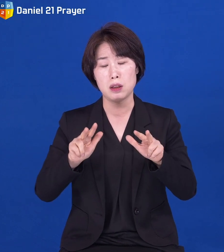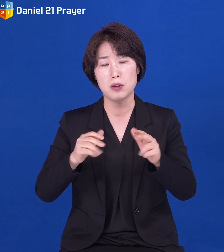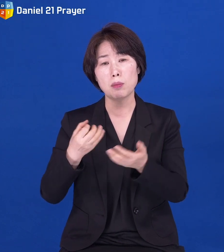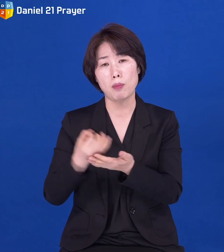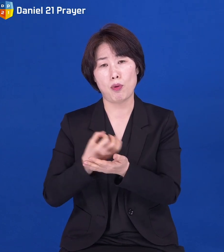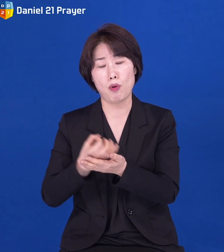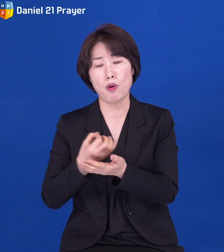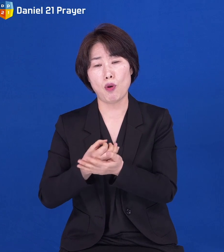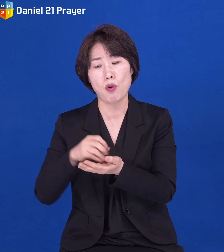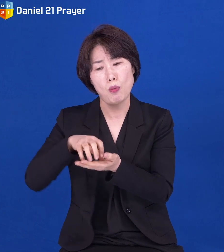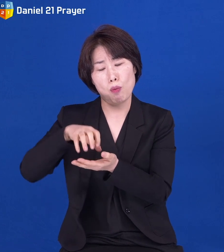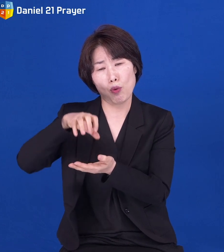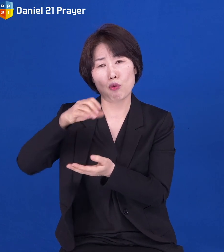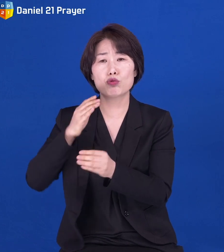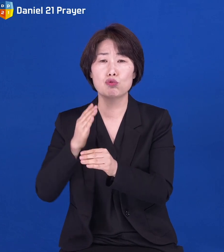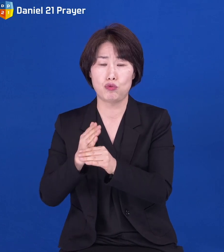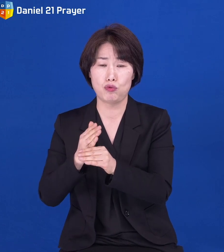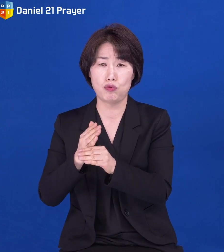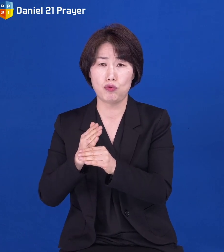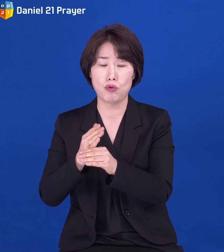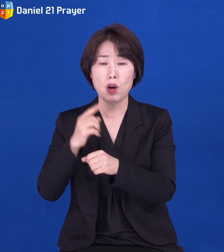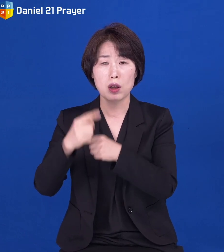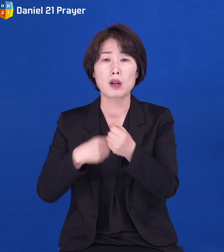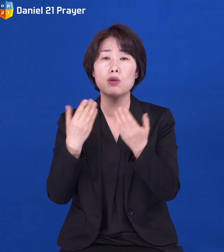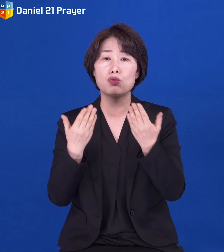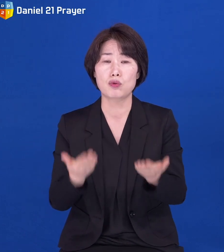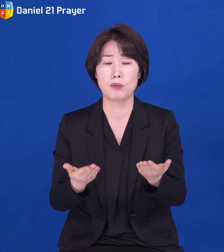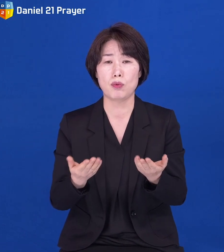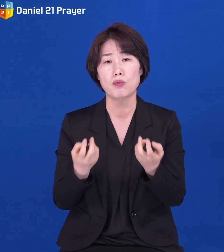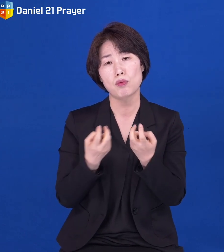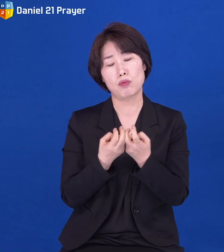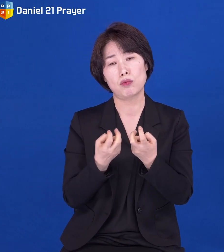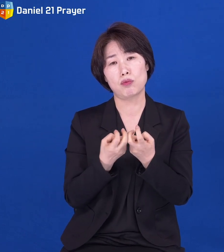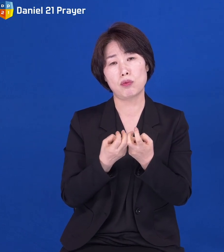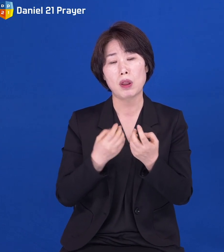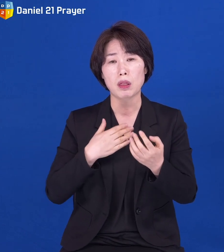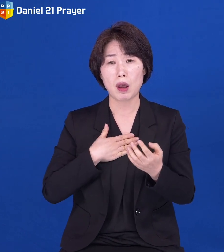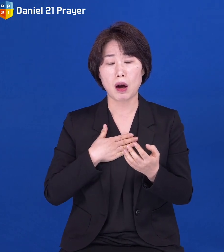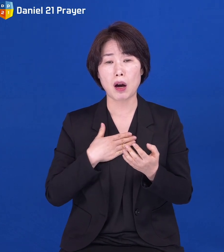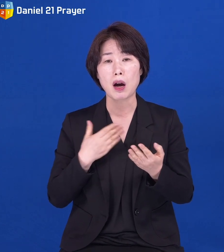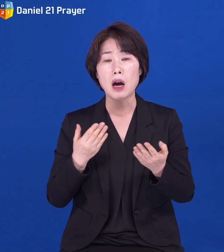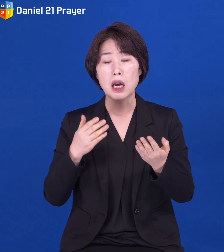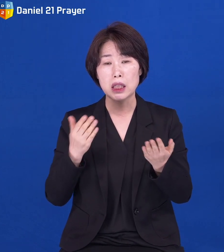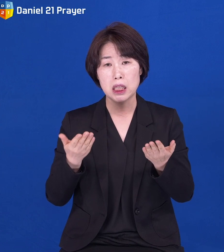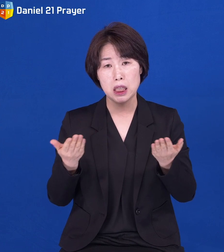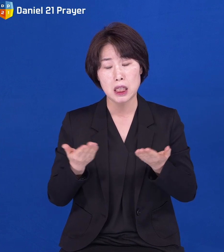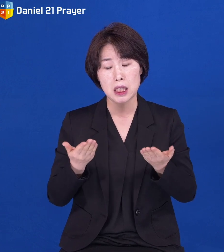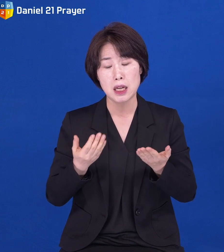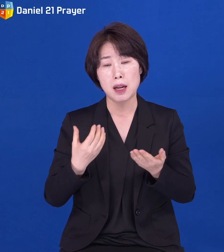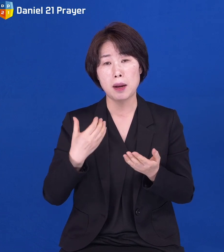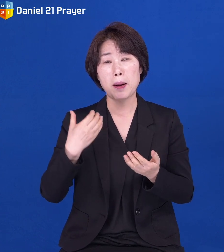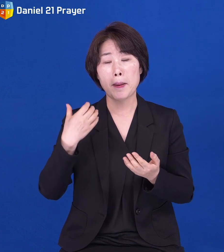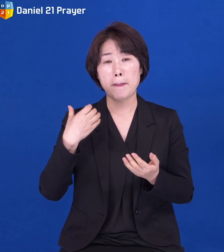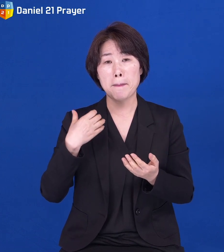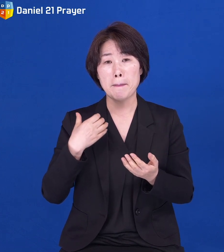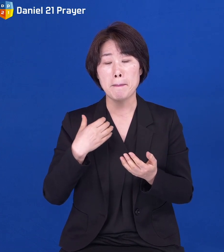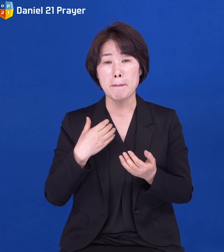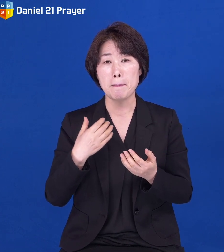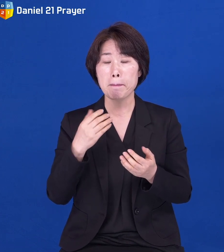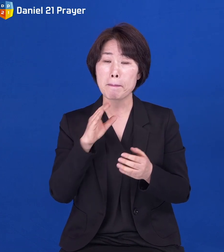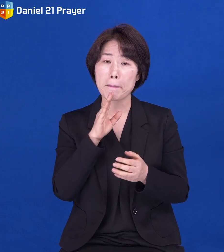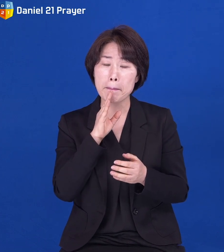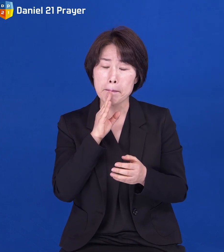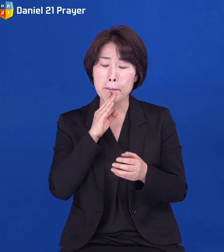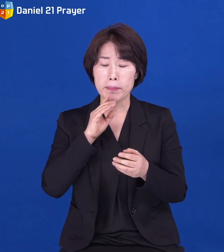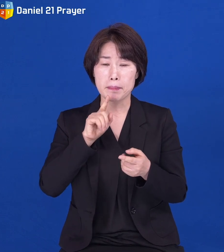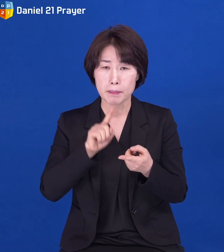원 모았는데 제가 지금 1년 쉬면 이거 다 쓰게 되고 정말 내 길이 아니면 빨리 멈추게 해달라고 제 길이 아니면 정말 하지 못하게 해주시라고